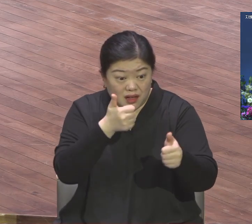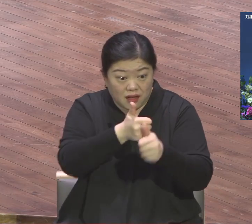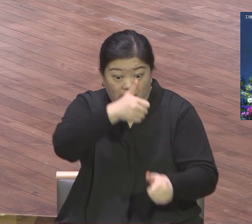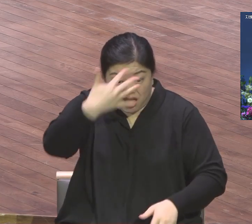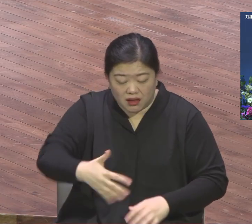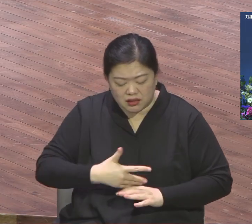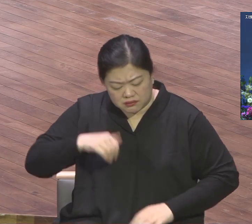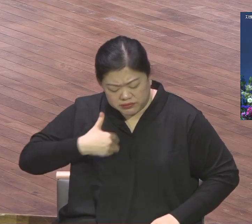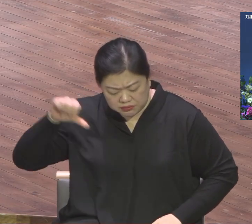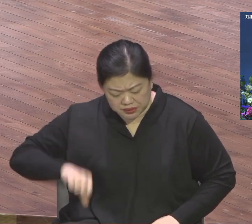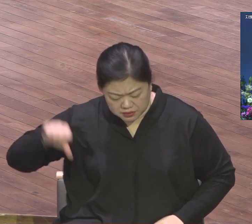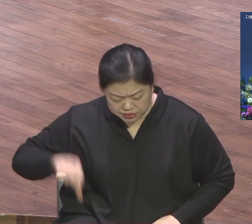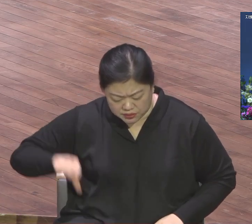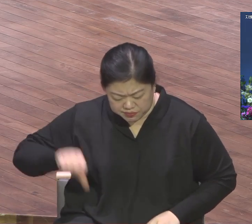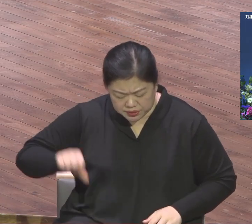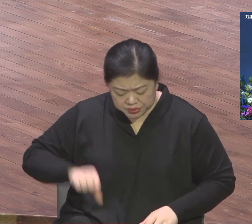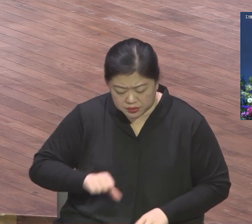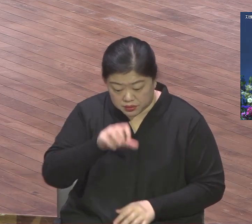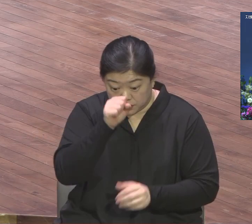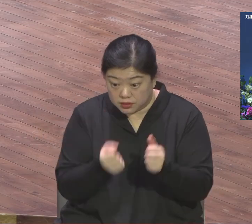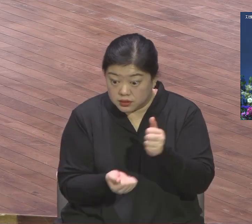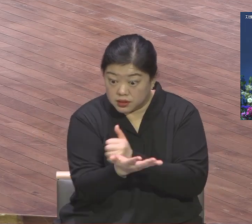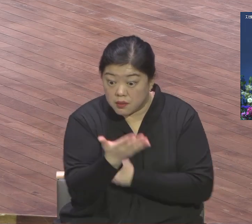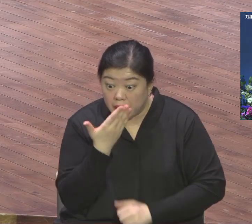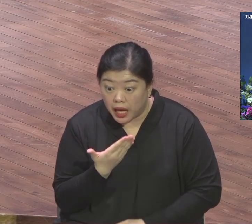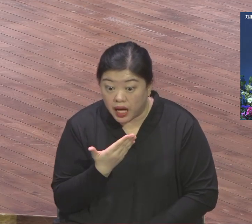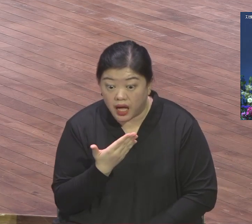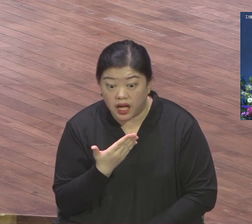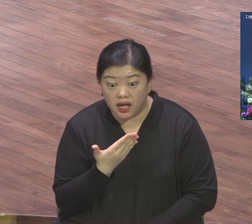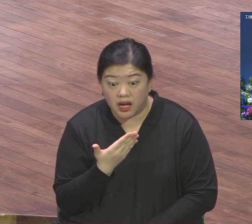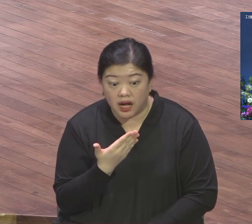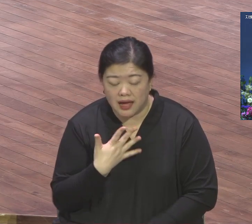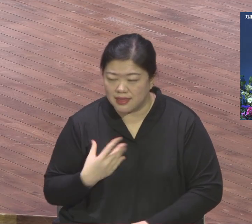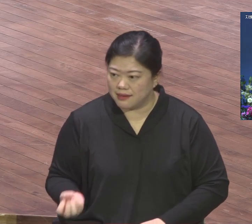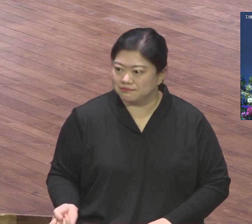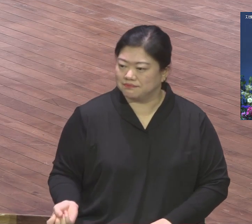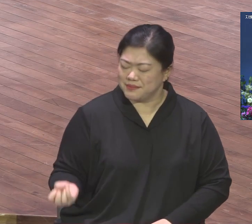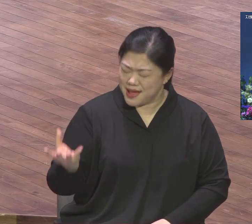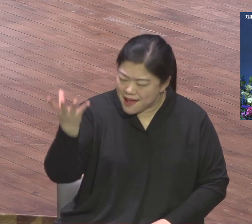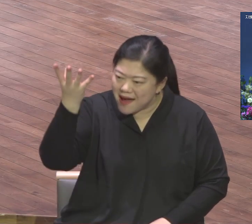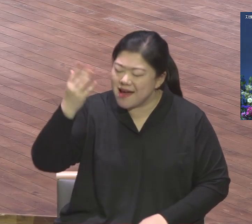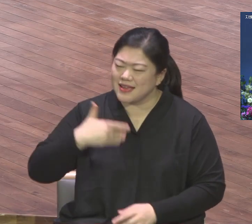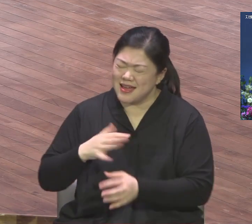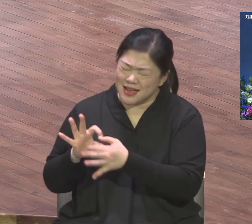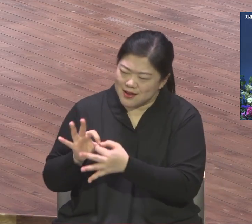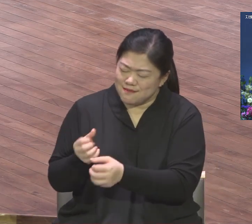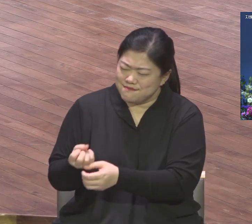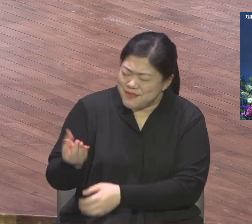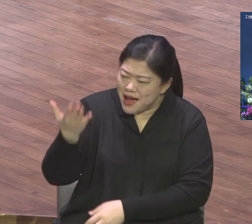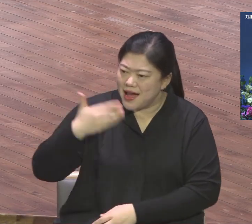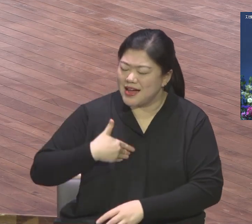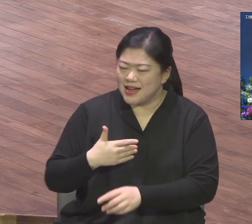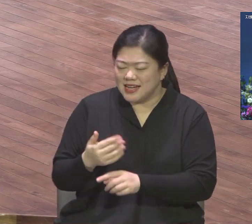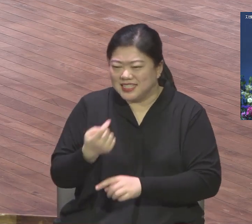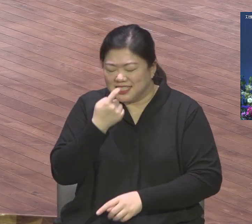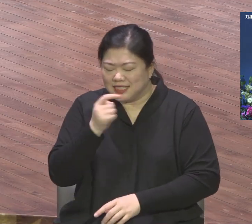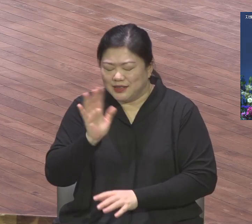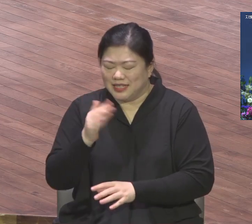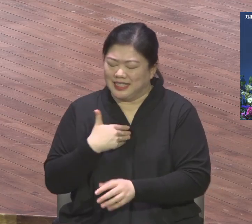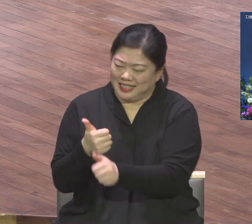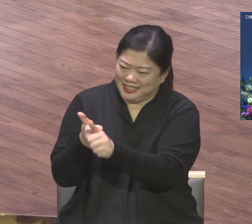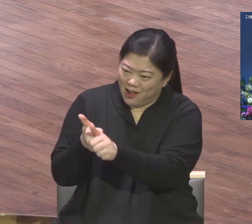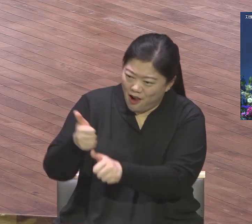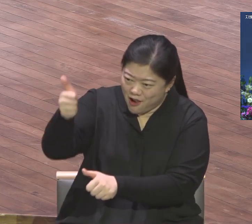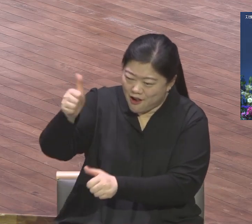다르지요. 영적 싸움에 승리하고 나면 기쁘지요, 즐겁지요. 내 육체의 소욕을 따라 살지 않고 영적인 인도를 받으니까,